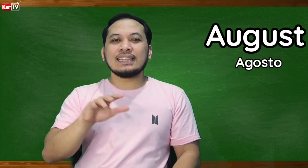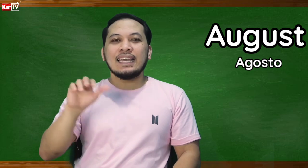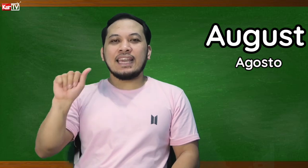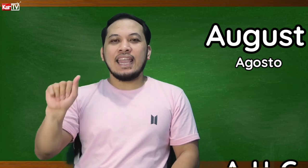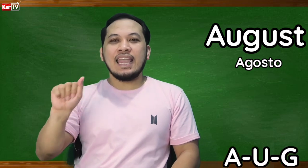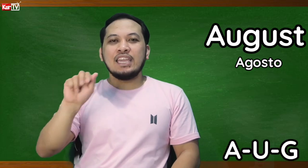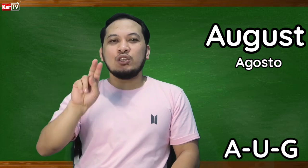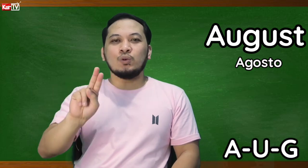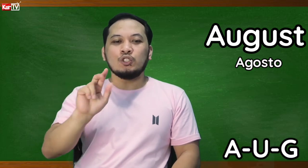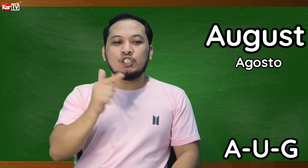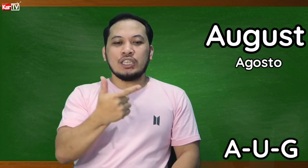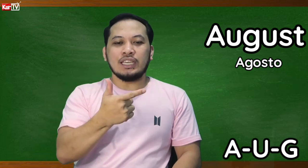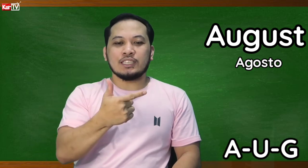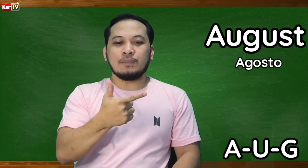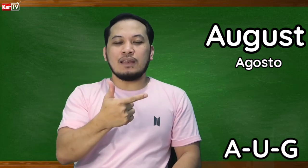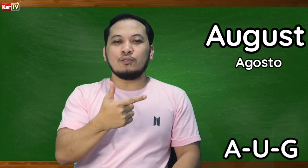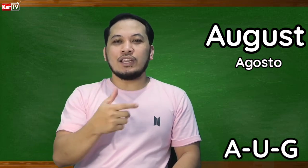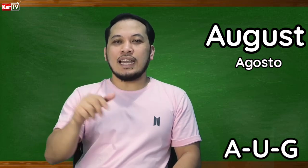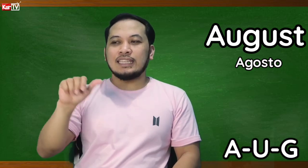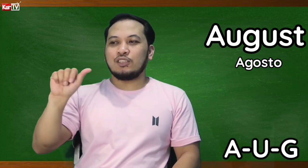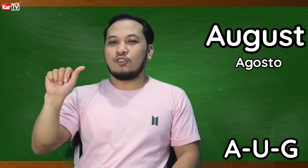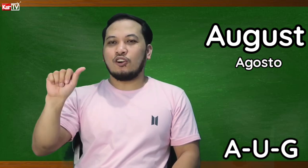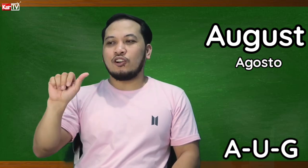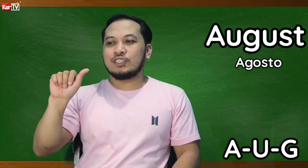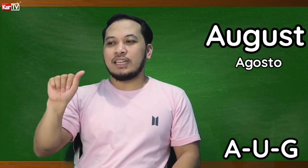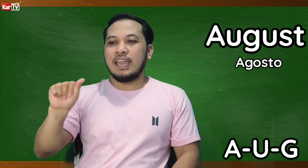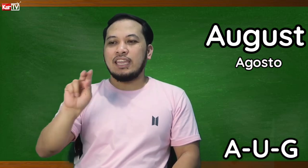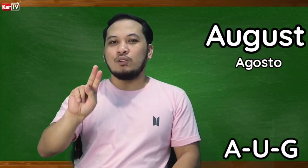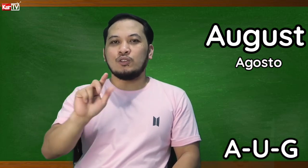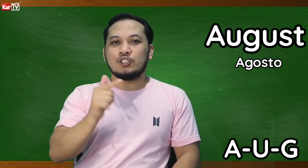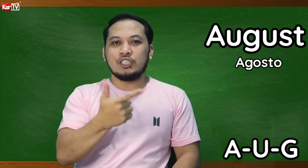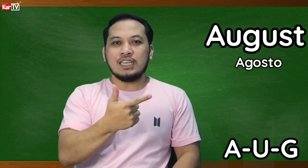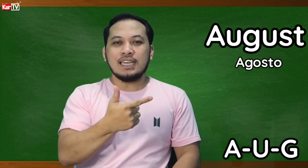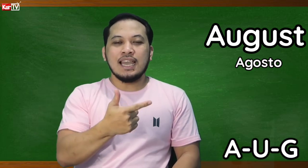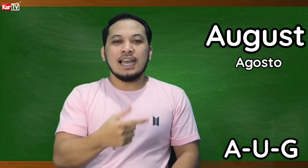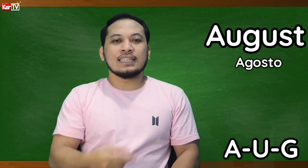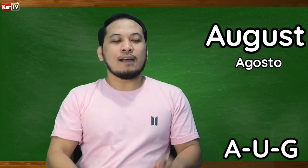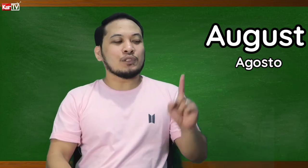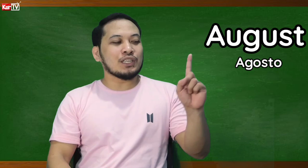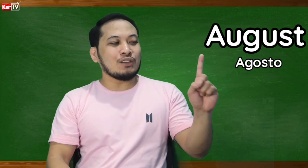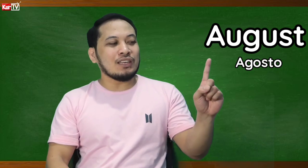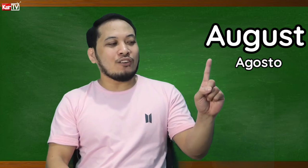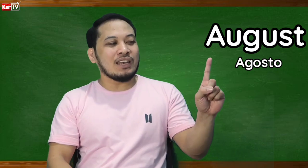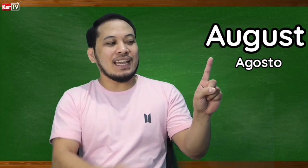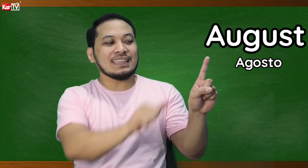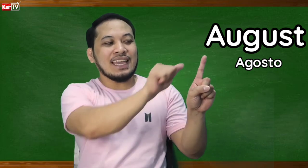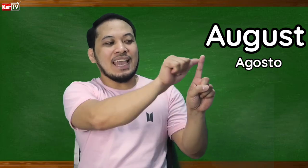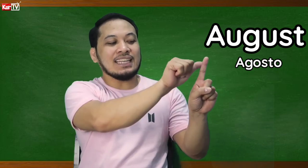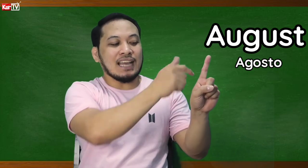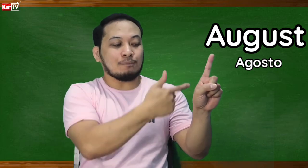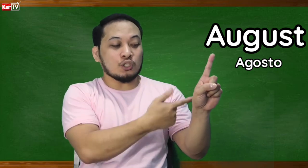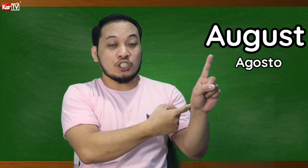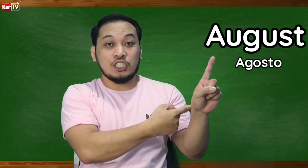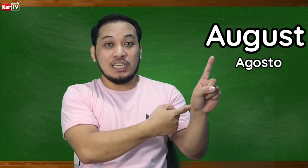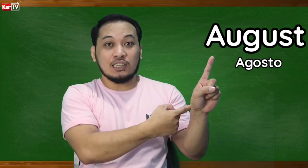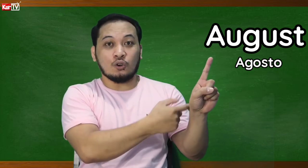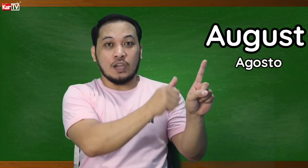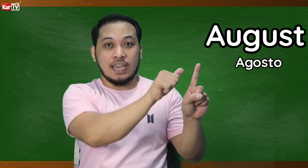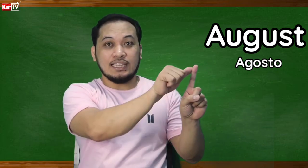natin. A-U-G. Spell muna natin yung August. A-U-G. Tapos, ganun lang ulit. A tapos G dito. A dito